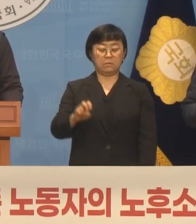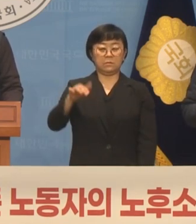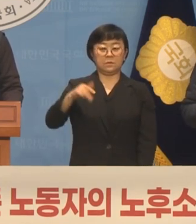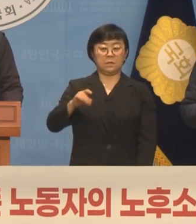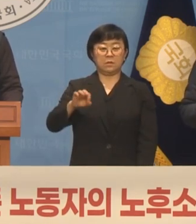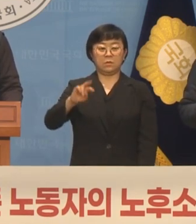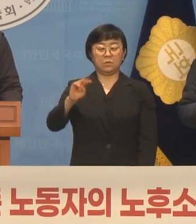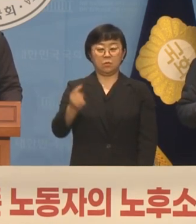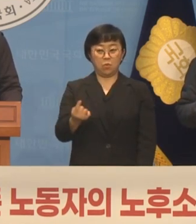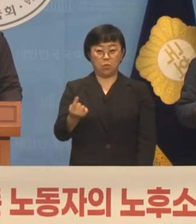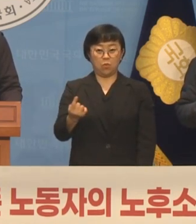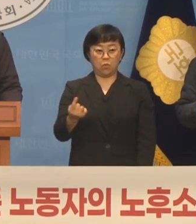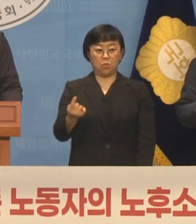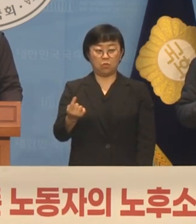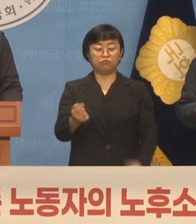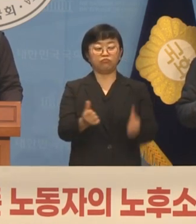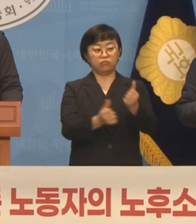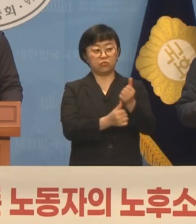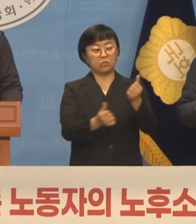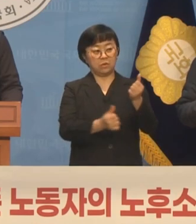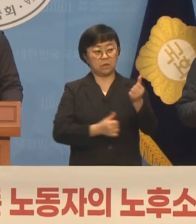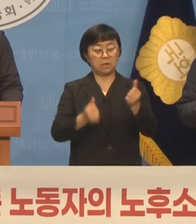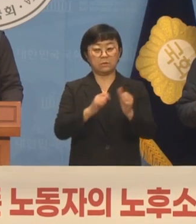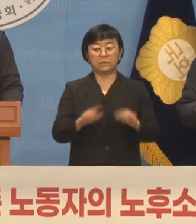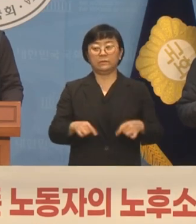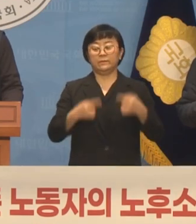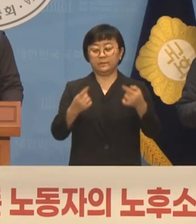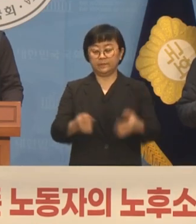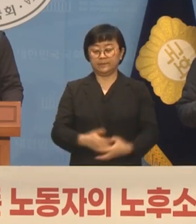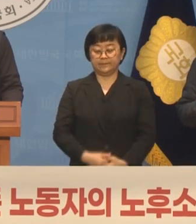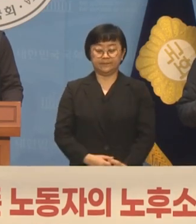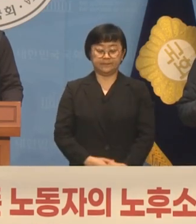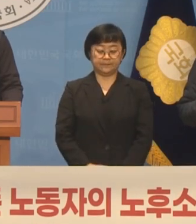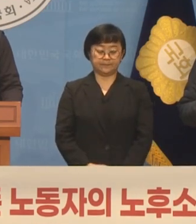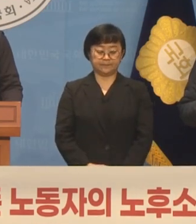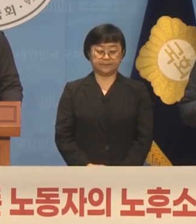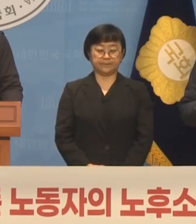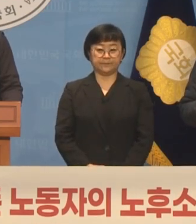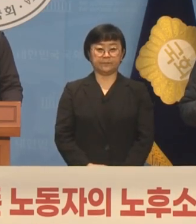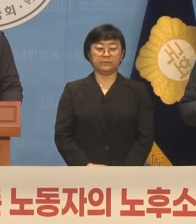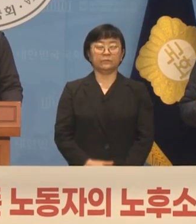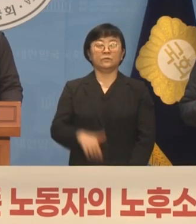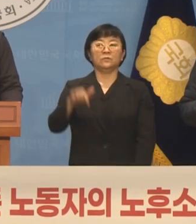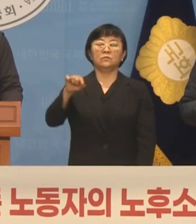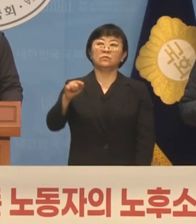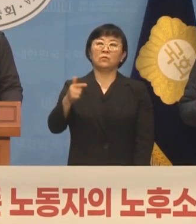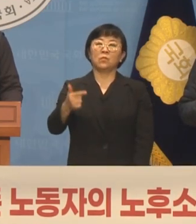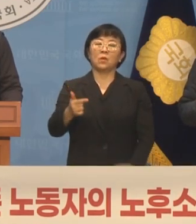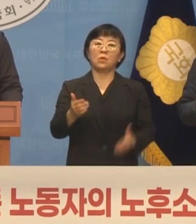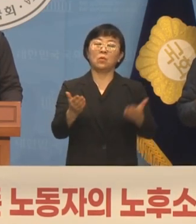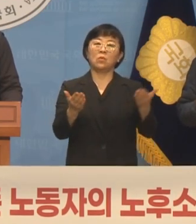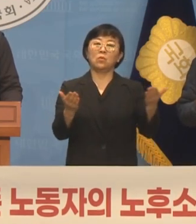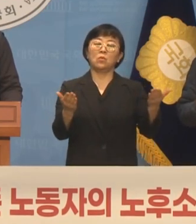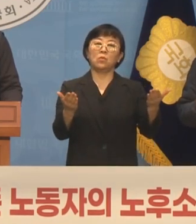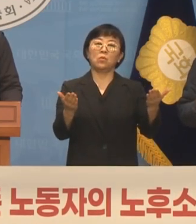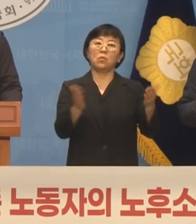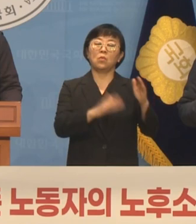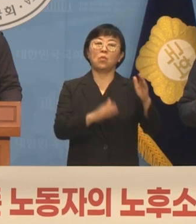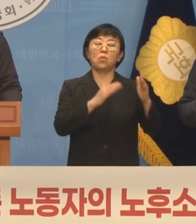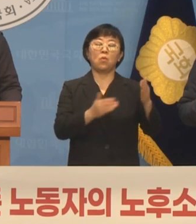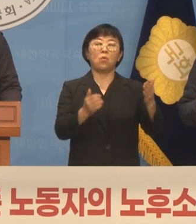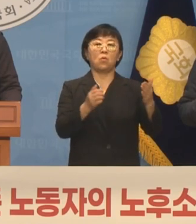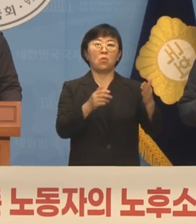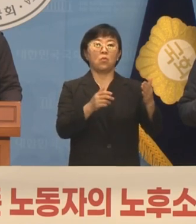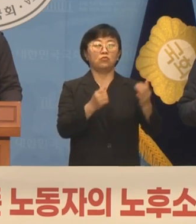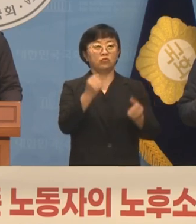서비스맨 가전통신노조 부위원장님 참석하셨습니다. 구교연 공공운수노조 라이더 유니언